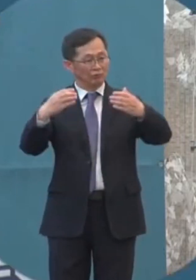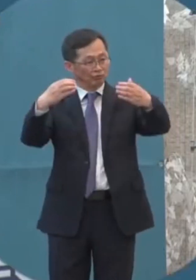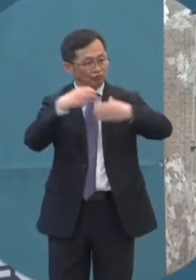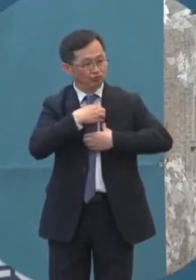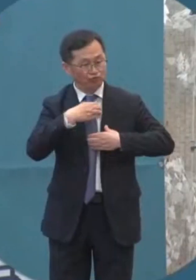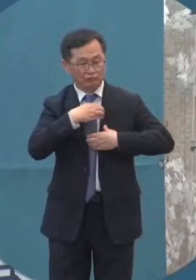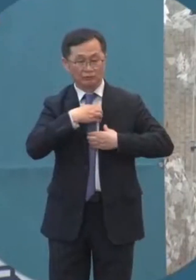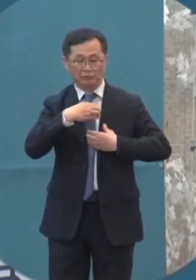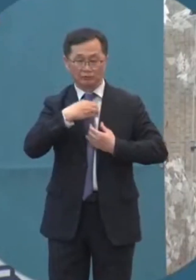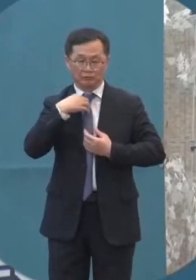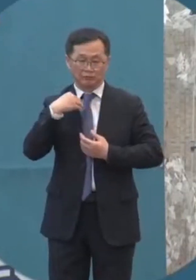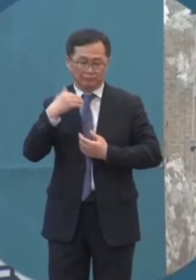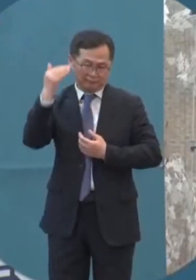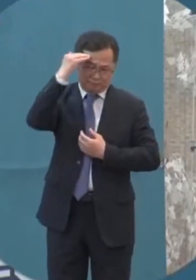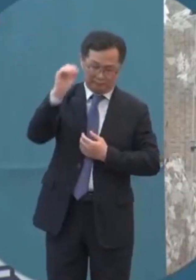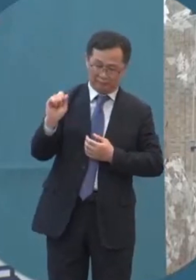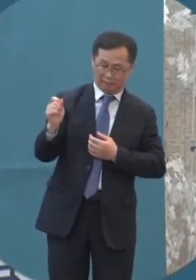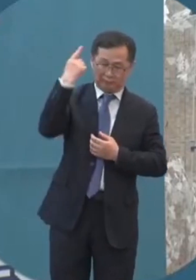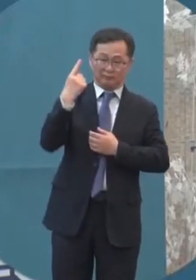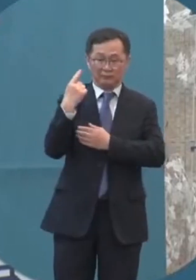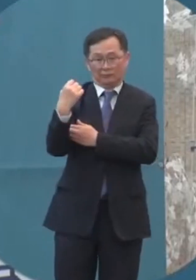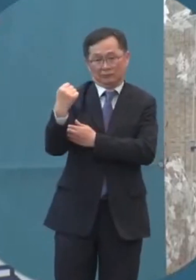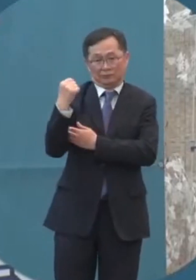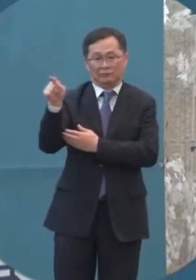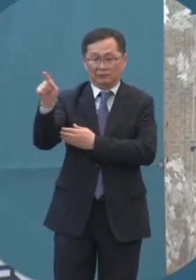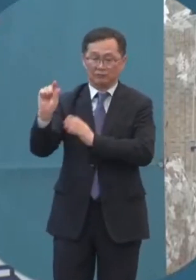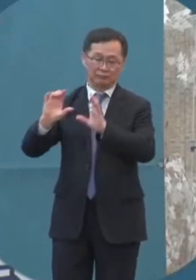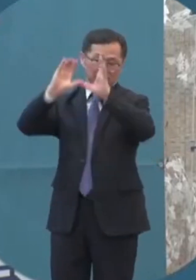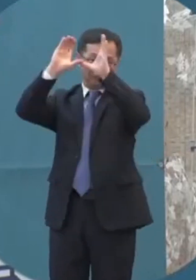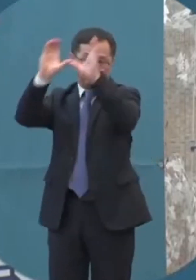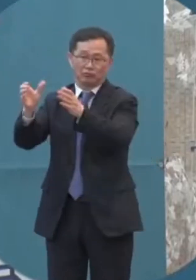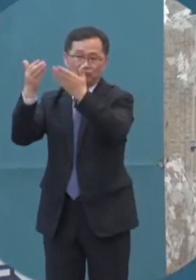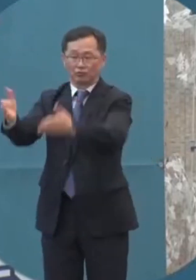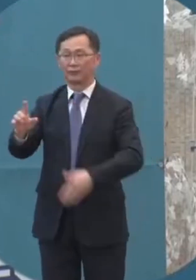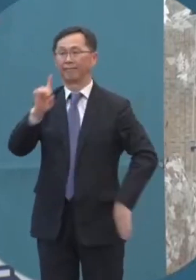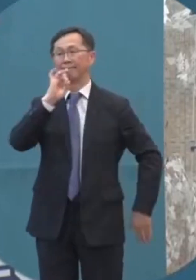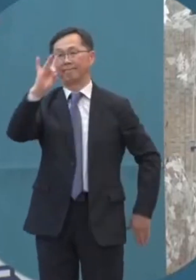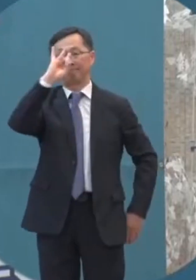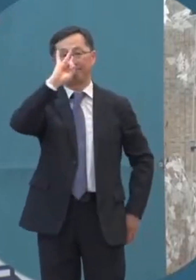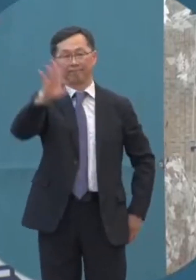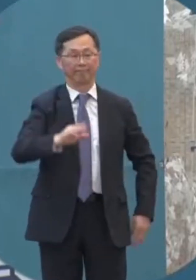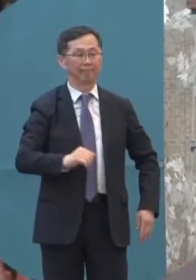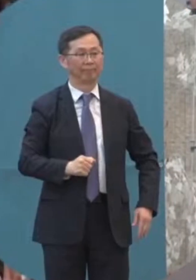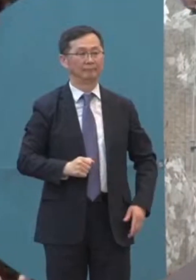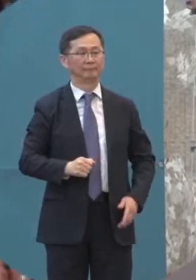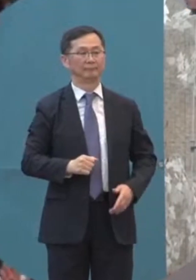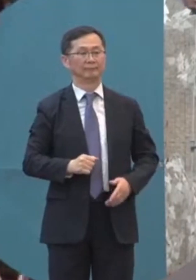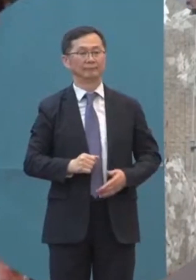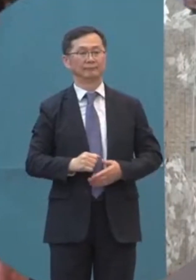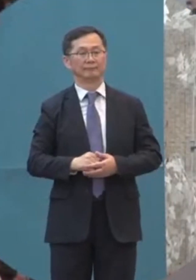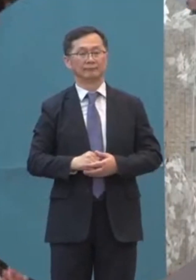위기를 초래하는데 책임 있는 세력에게 국가를 맡길 수가 없습니다.